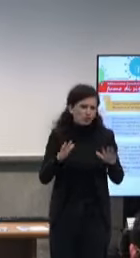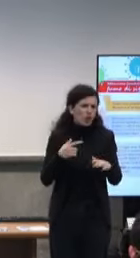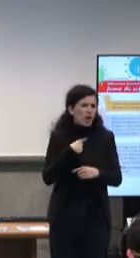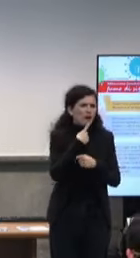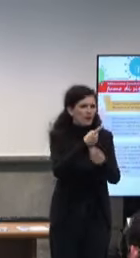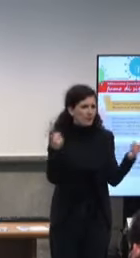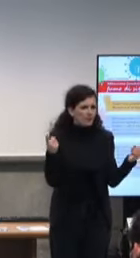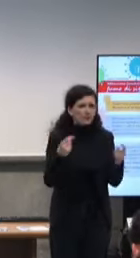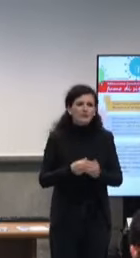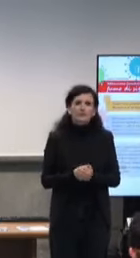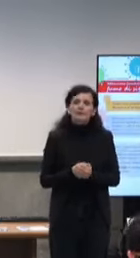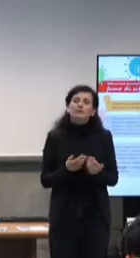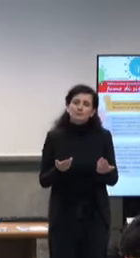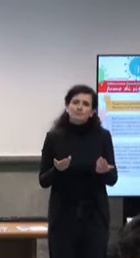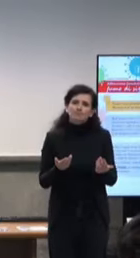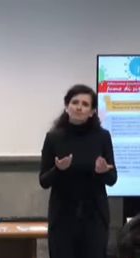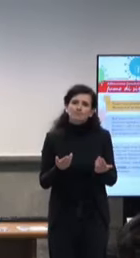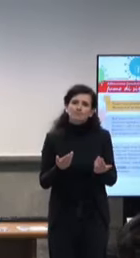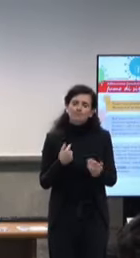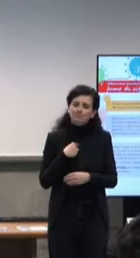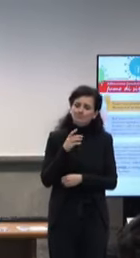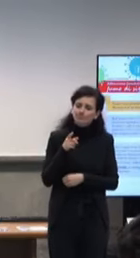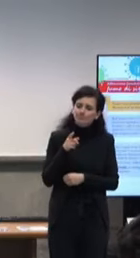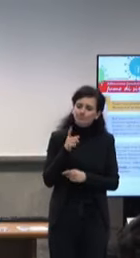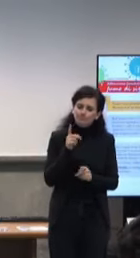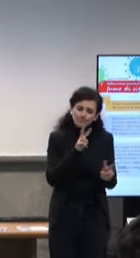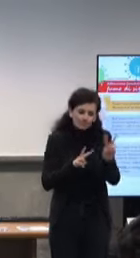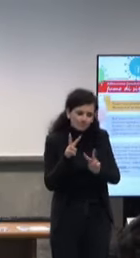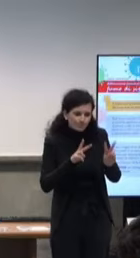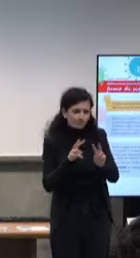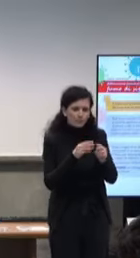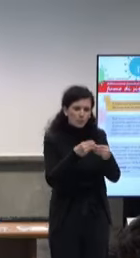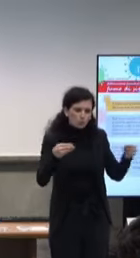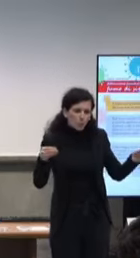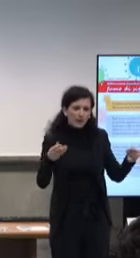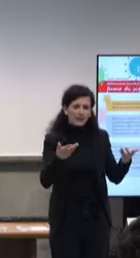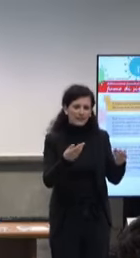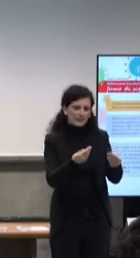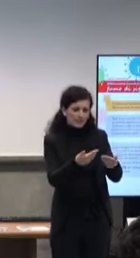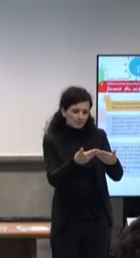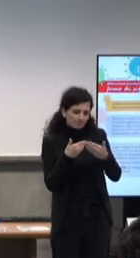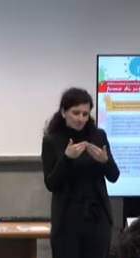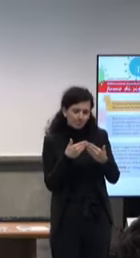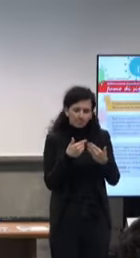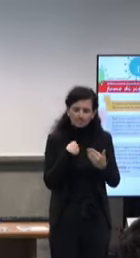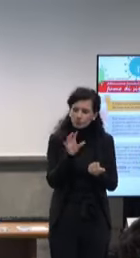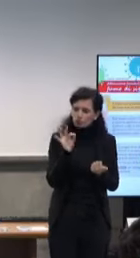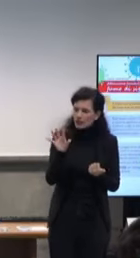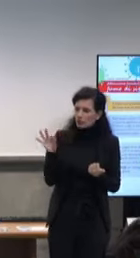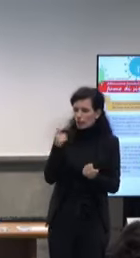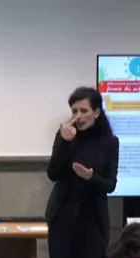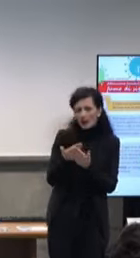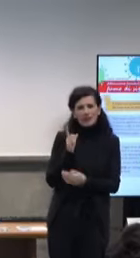e quindi dobbiamo cercare degli strumenti che ci aiutino a guidarci nelle scelte che faremo uno